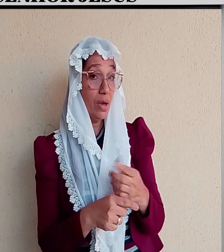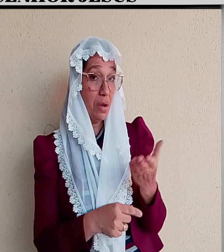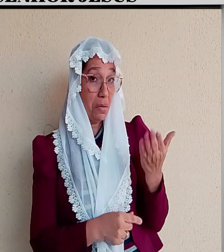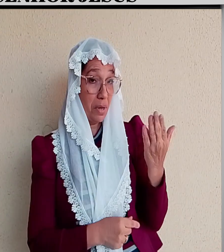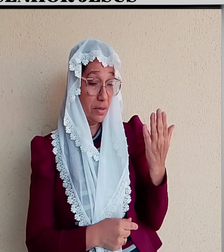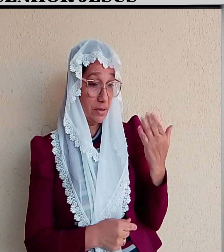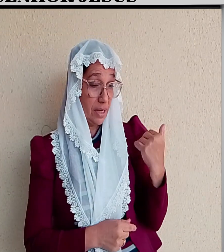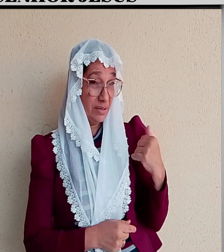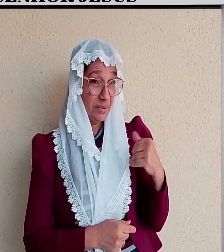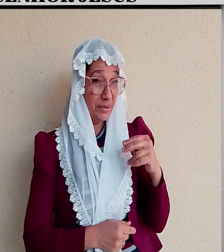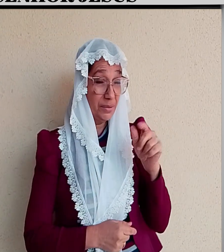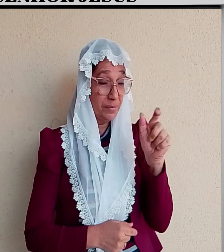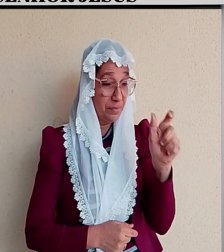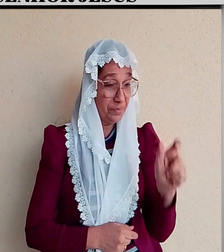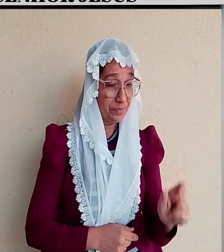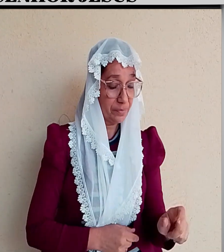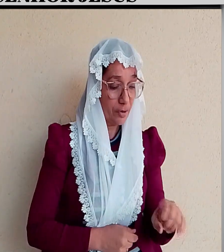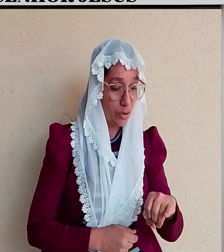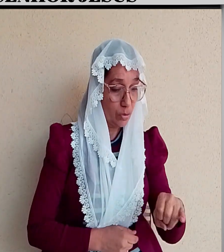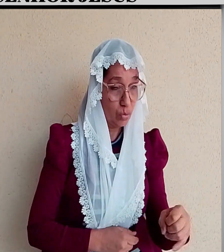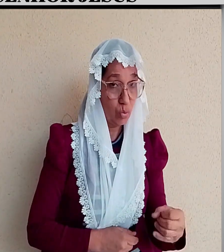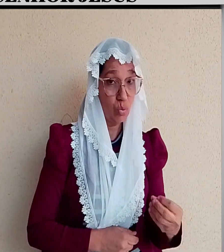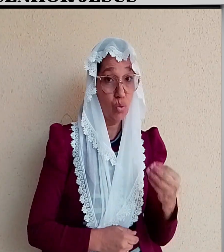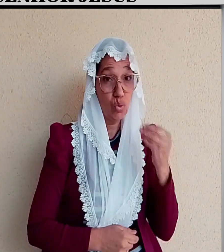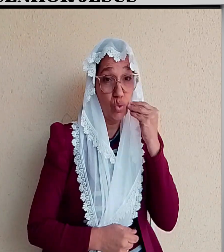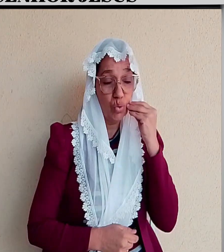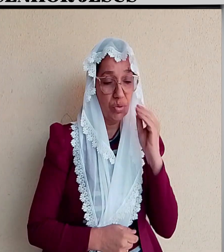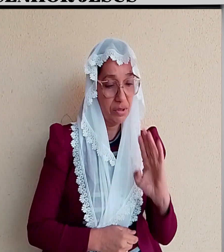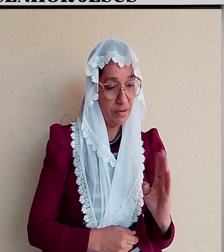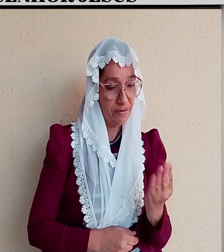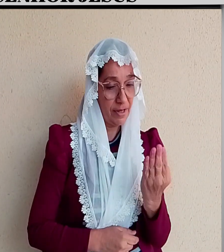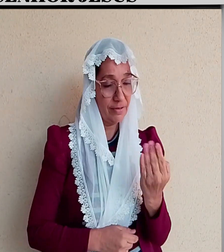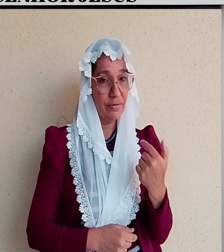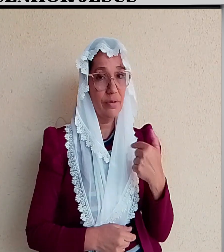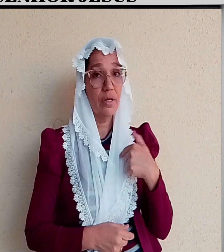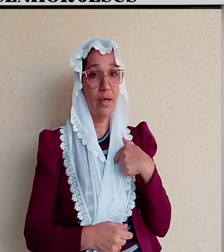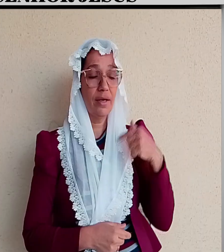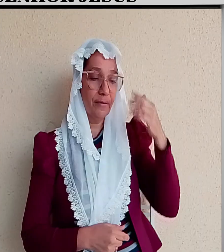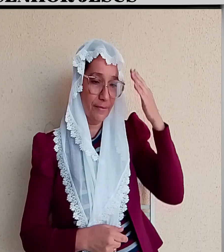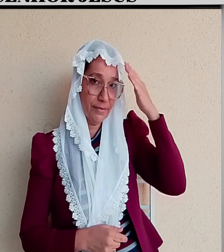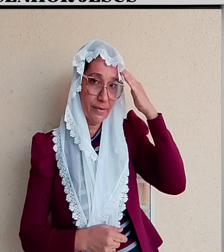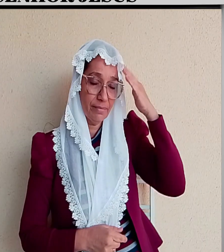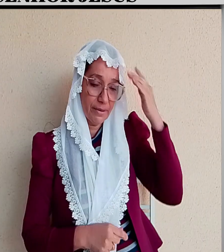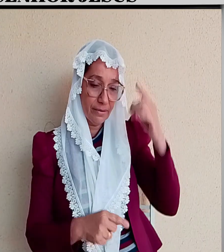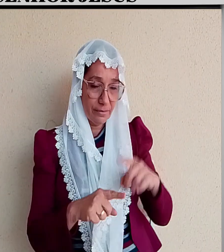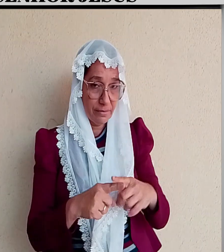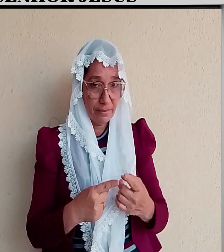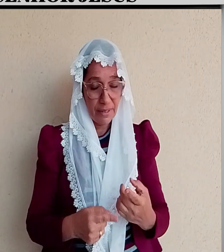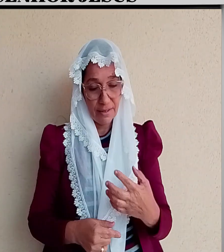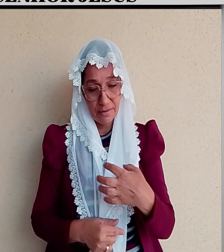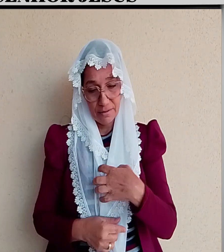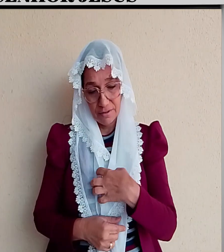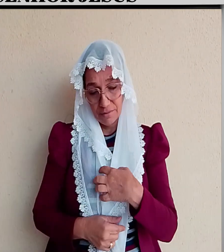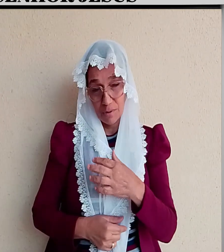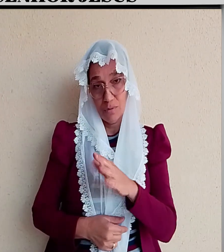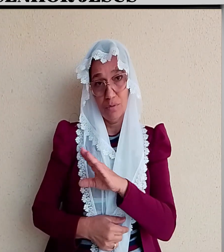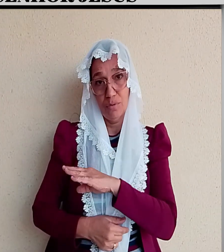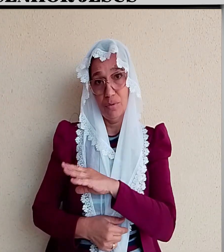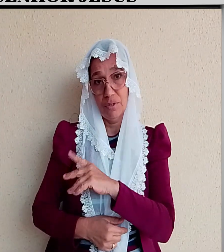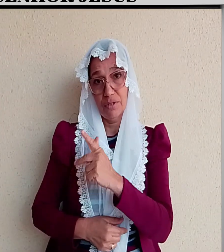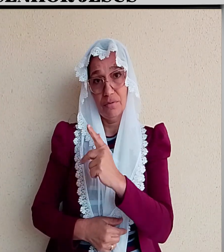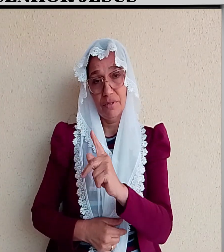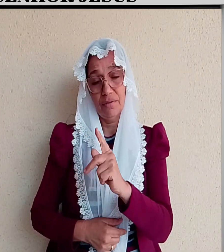pela maldade que estava nele. Mas o Senhor te diz, o teu laudo está escrito humildade, sinceridade, calma